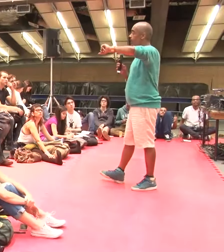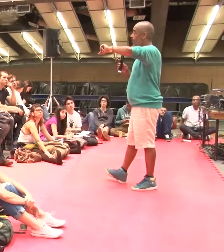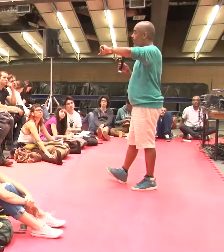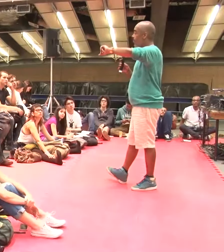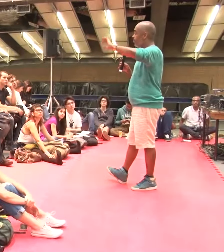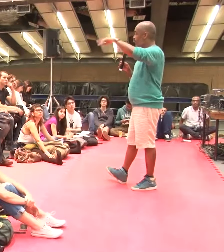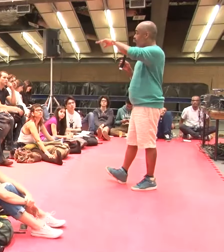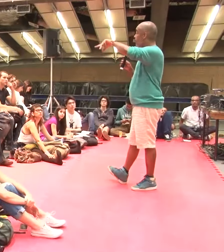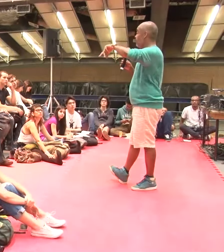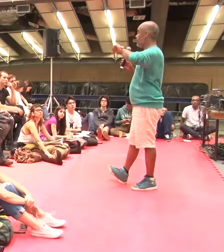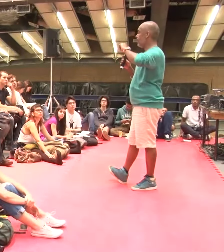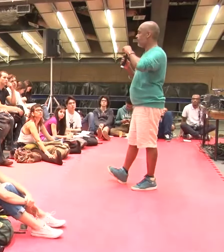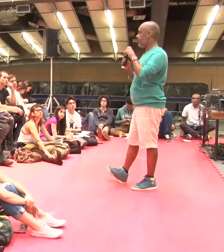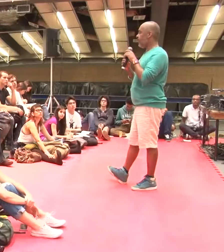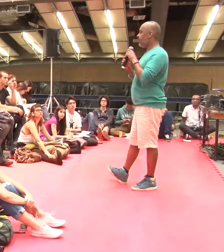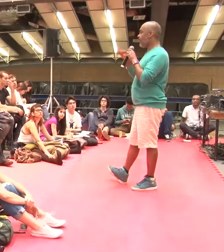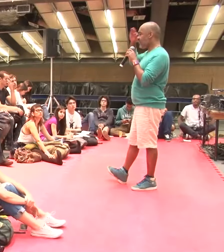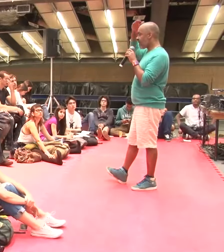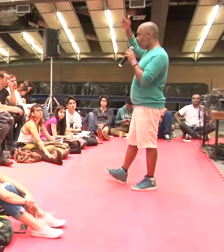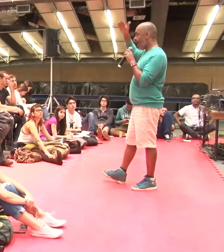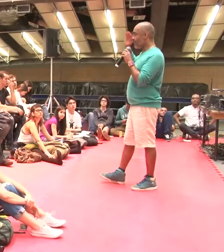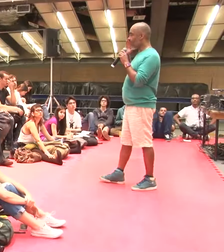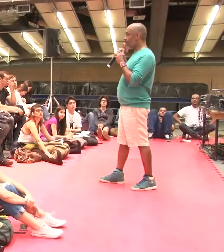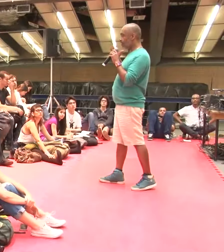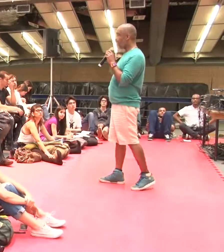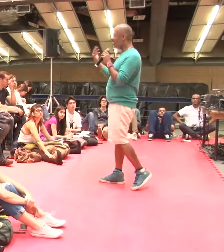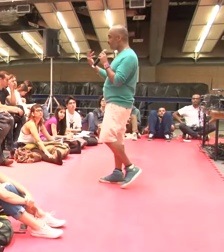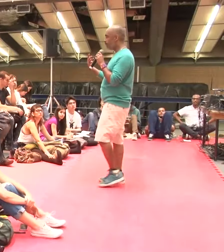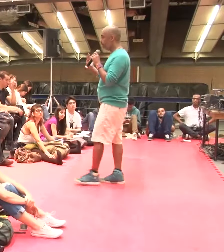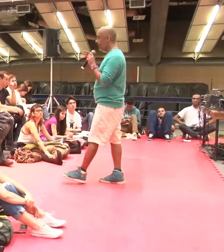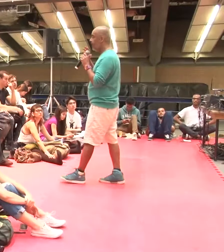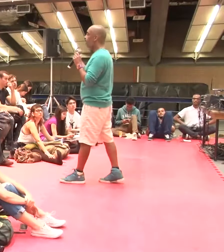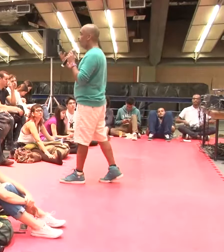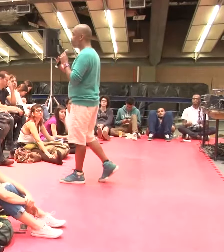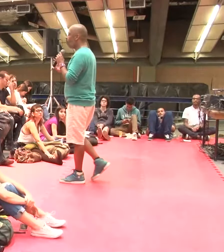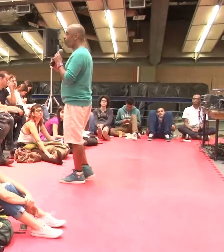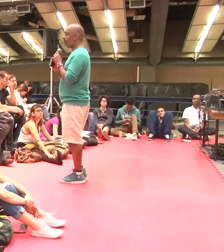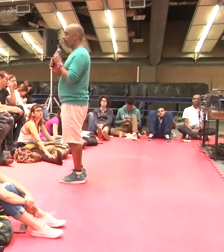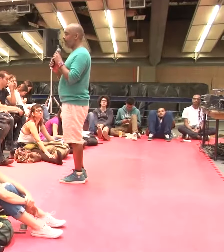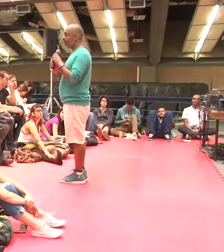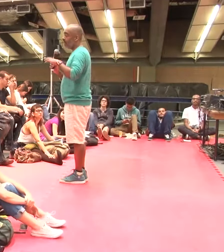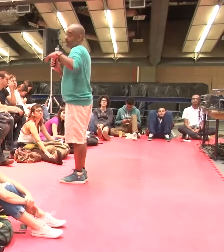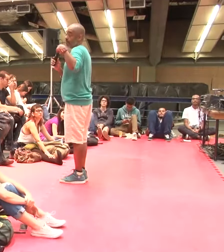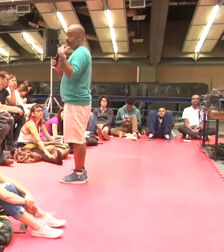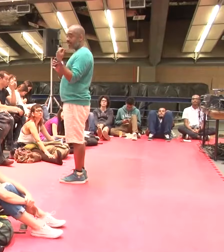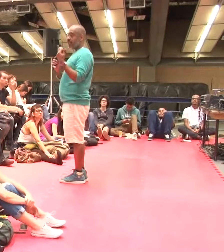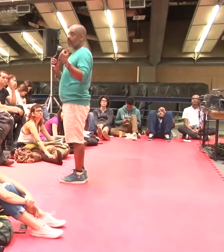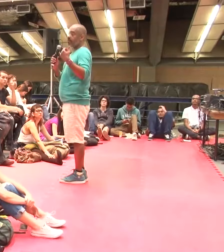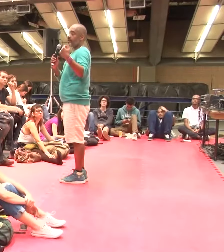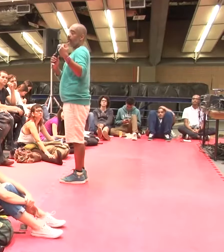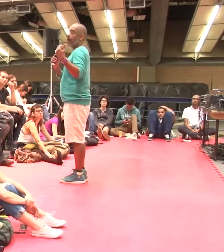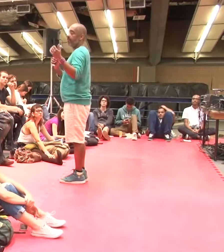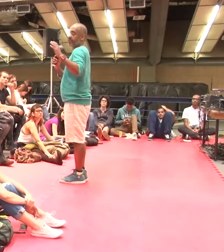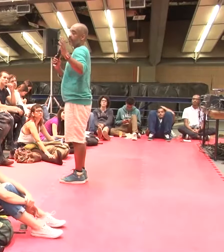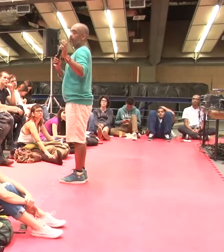e para duas pessoas. Uma espécie de carruagem, só que uma coisa mais simples, né, e um pouco mais aberta, e passa dentro